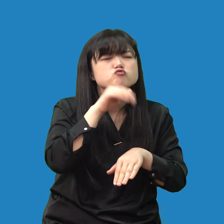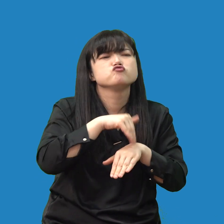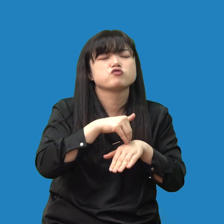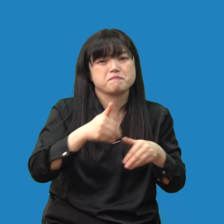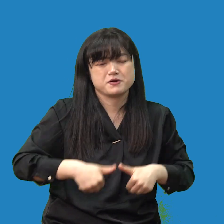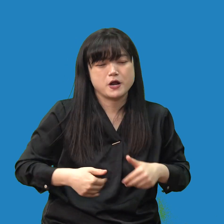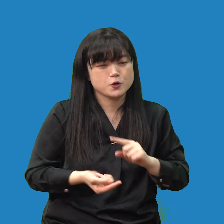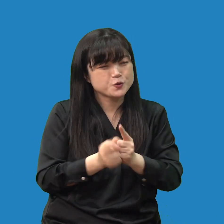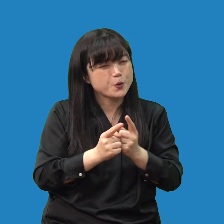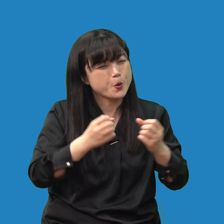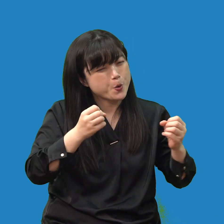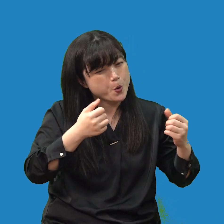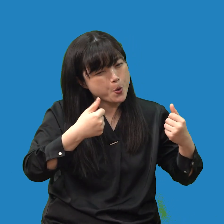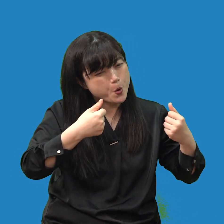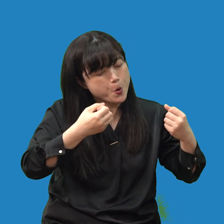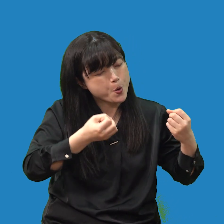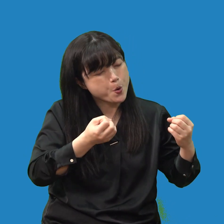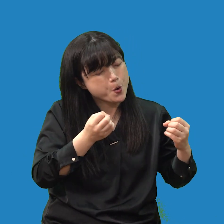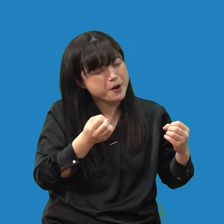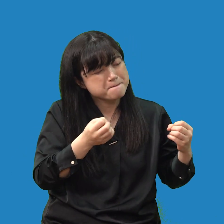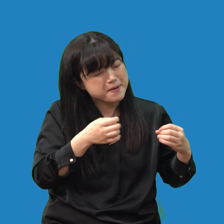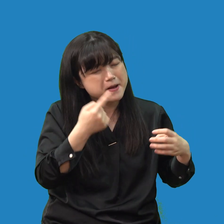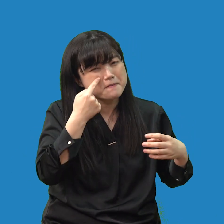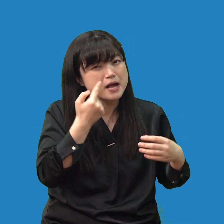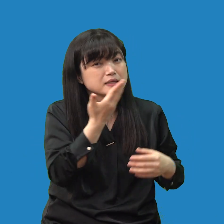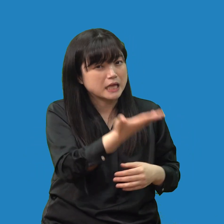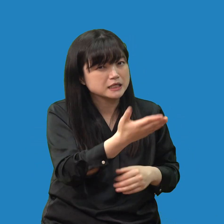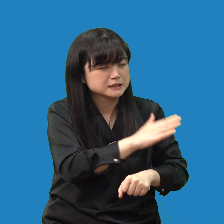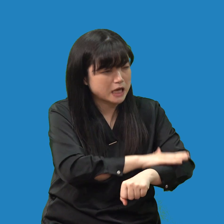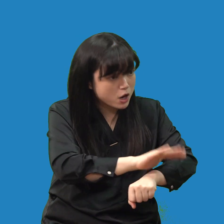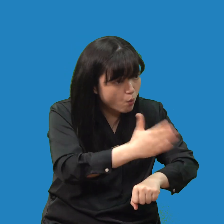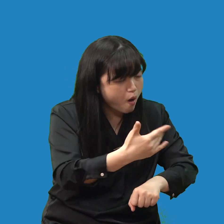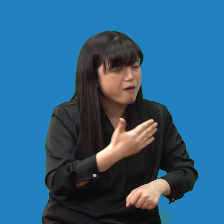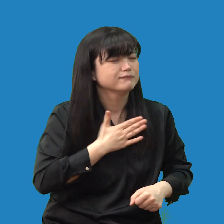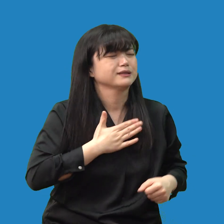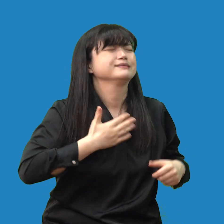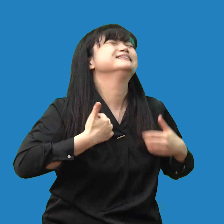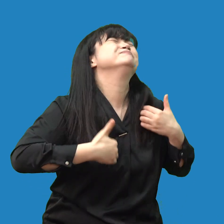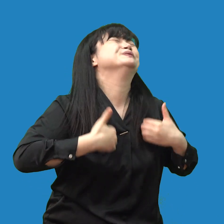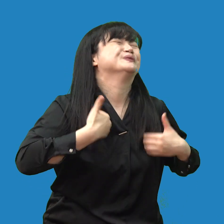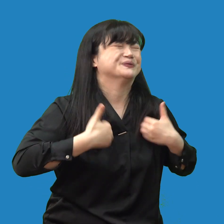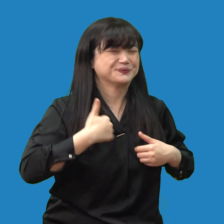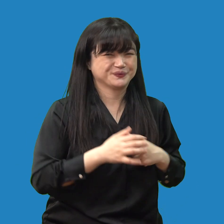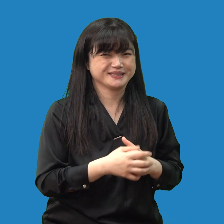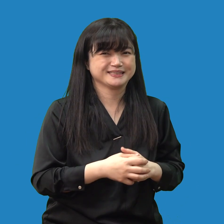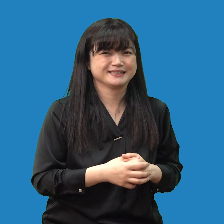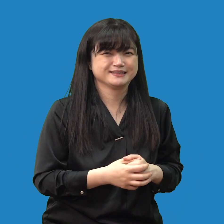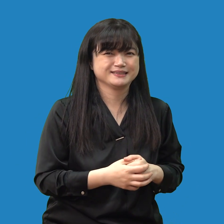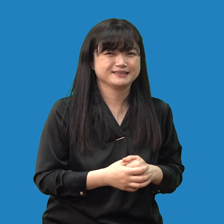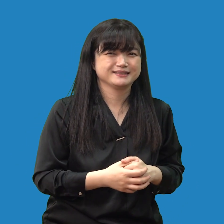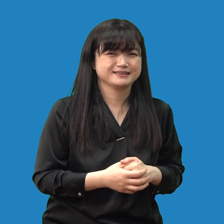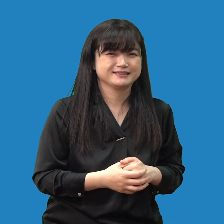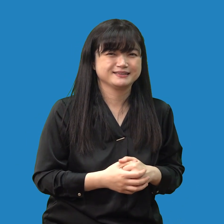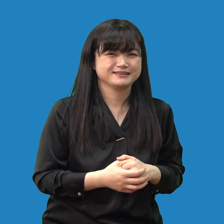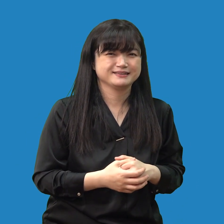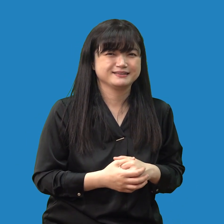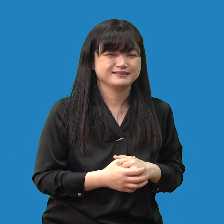우리 옆 사람하고 한번 고백해 보겠습니다. 당신이 잘 되는 게 내 기쁨입니다.